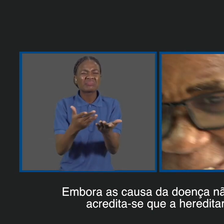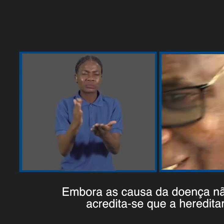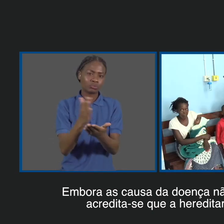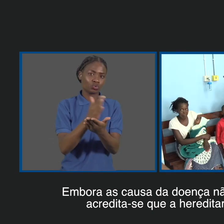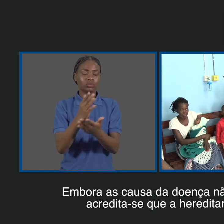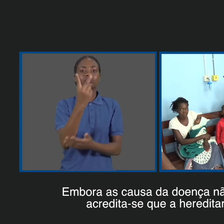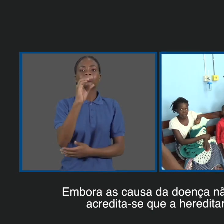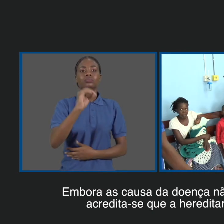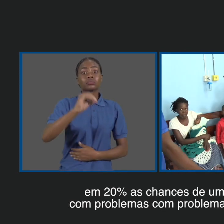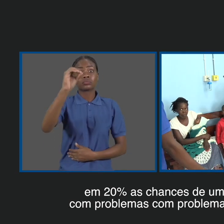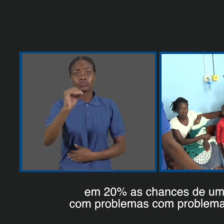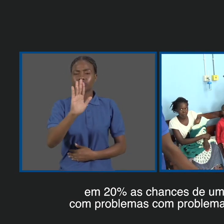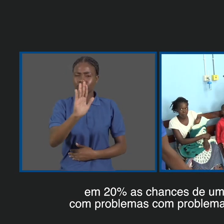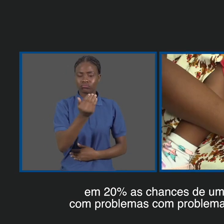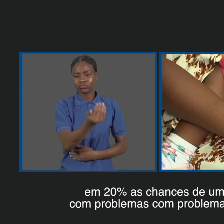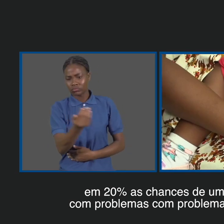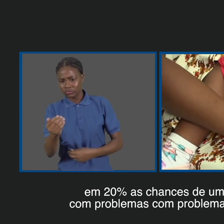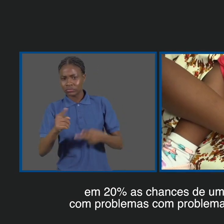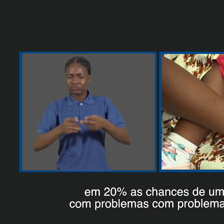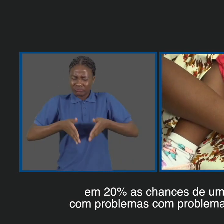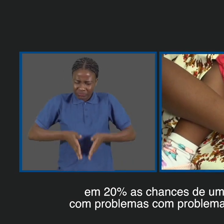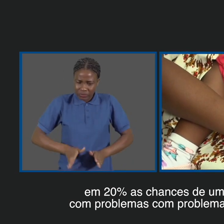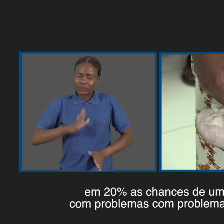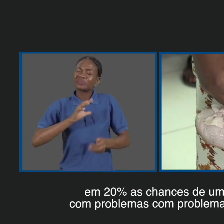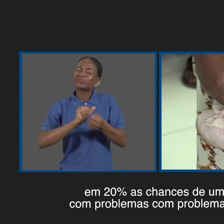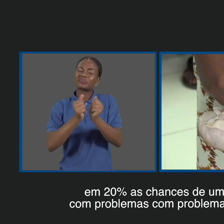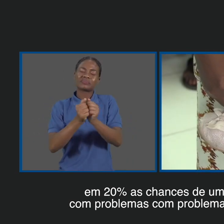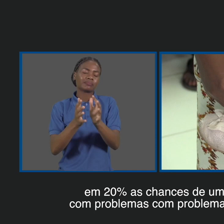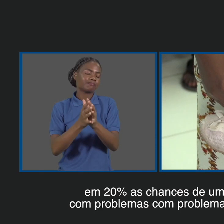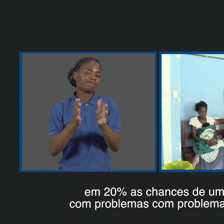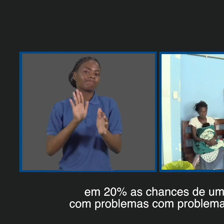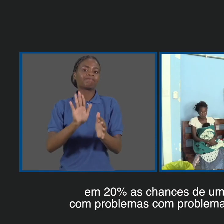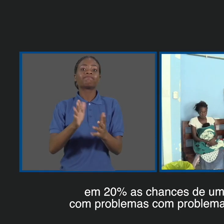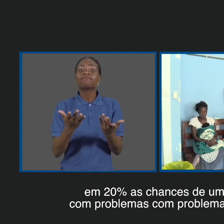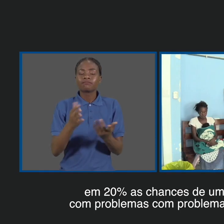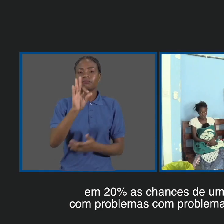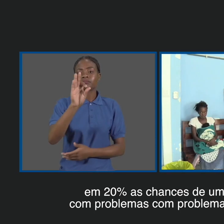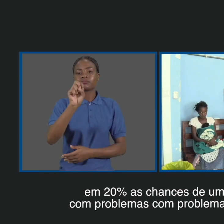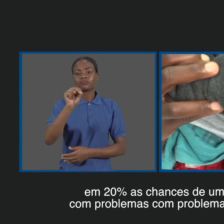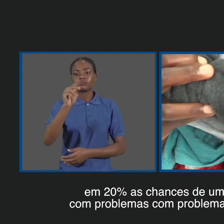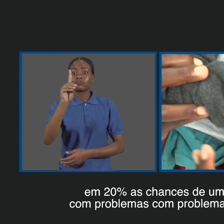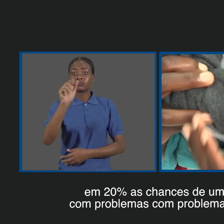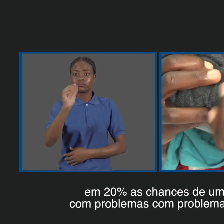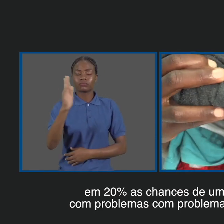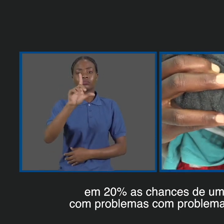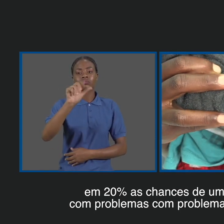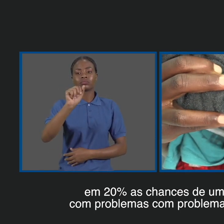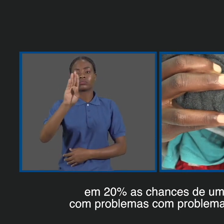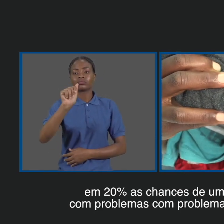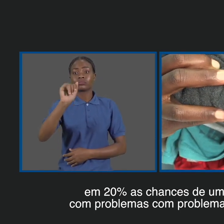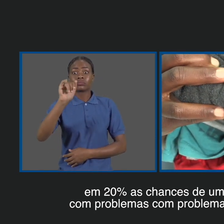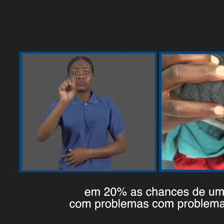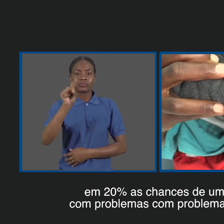hereditariedade aumenta em 20% as chances de uma criança nascer com problemas de fendas labiais.